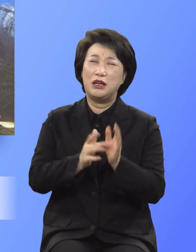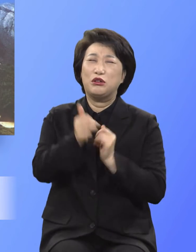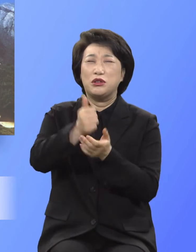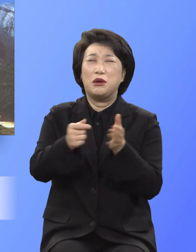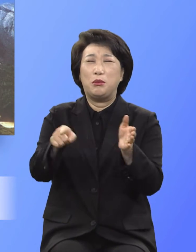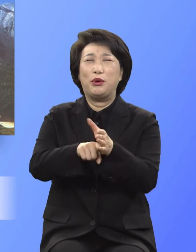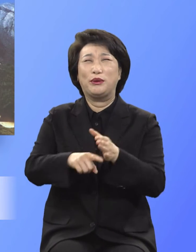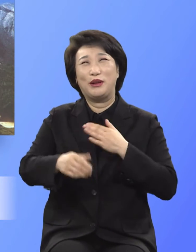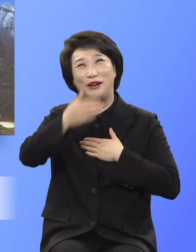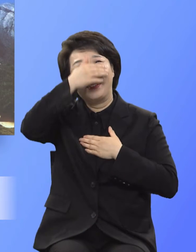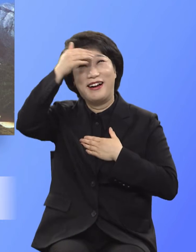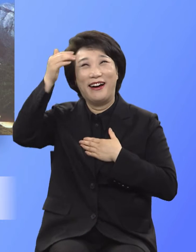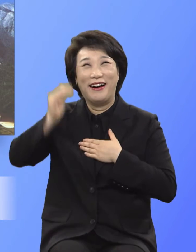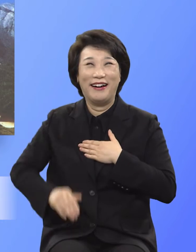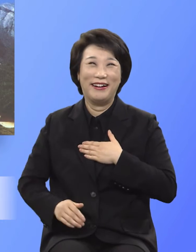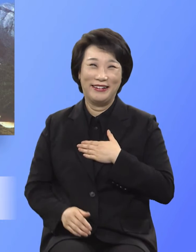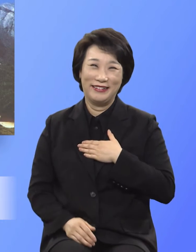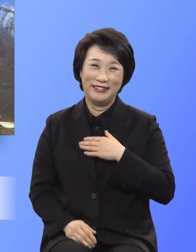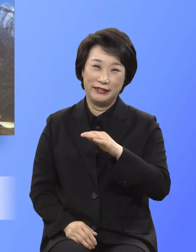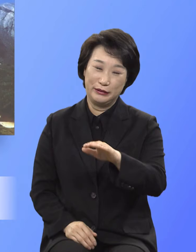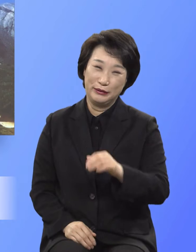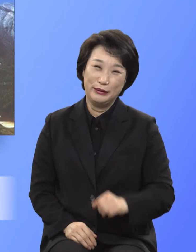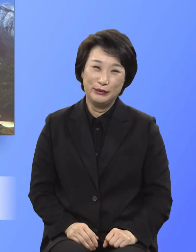너무 다행스러운 거예요.